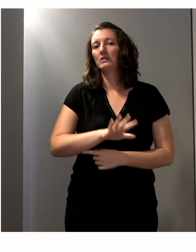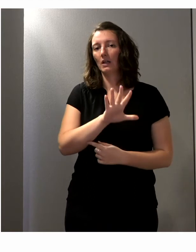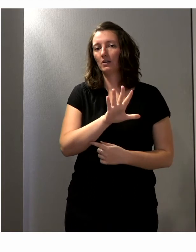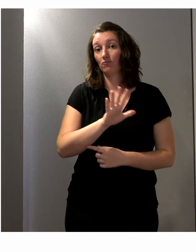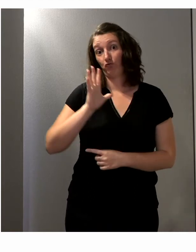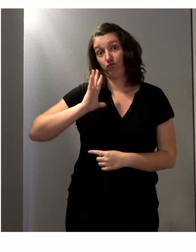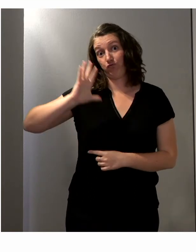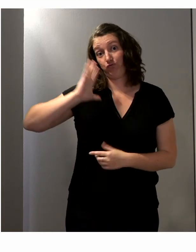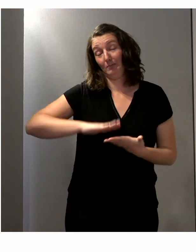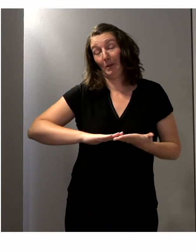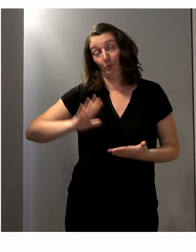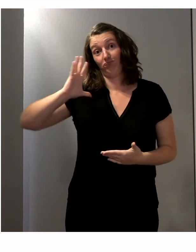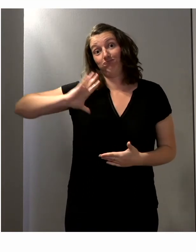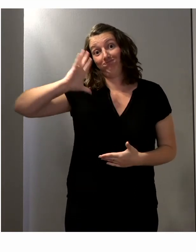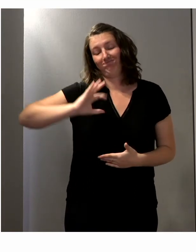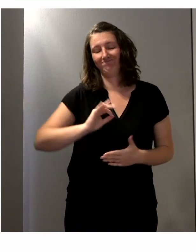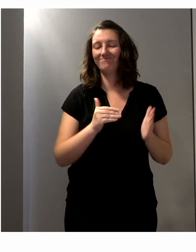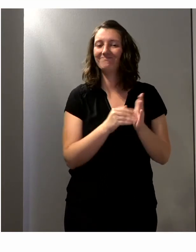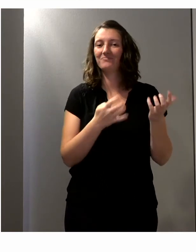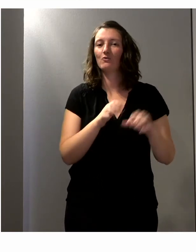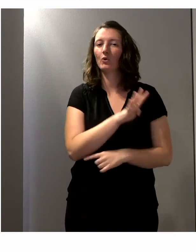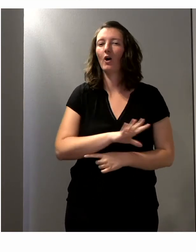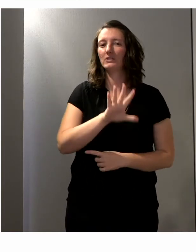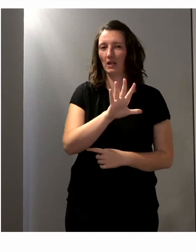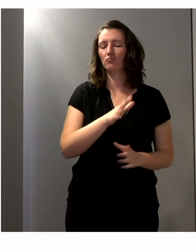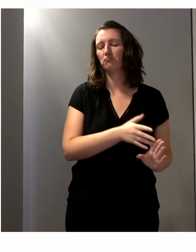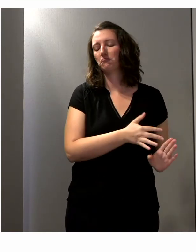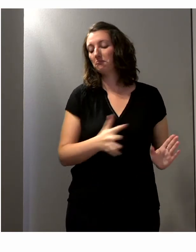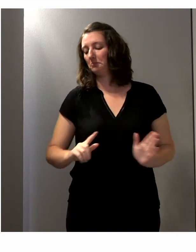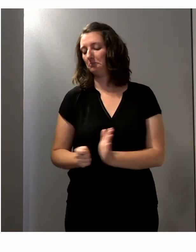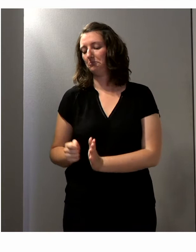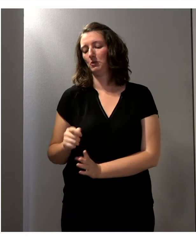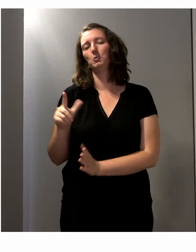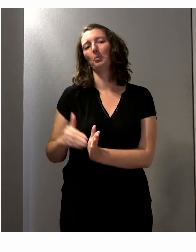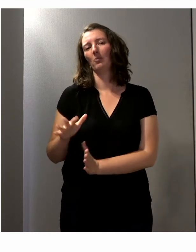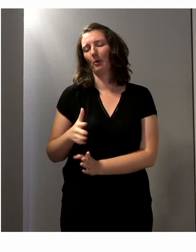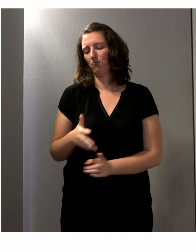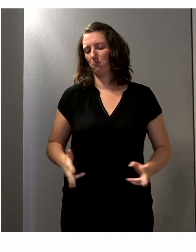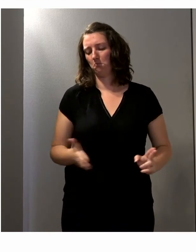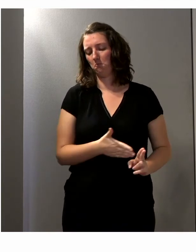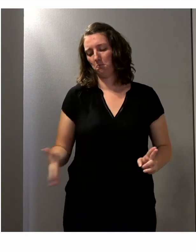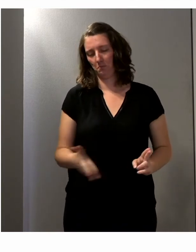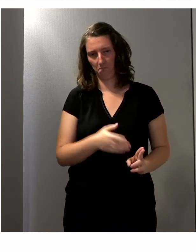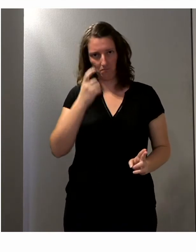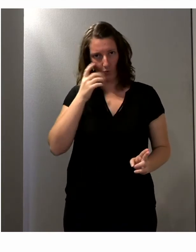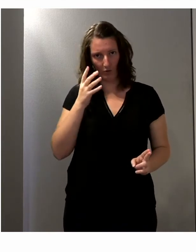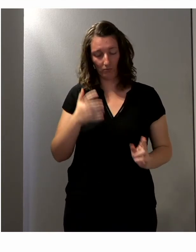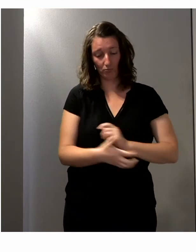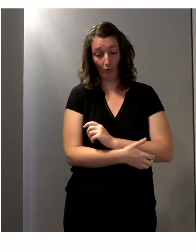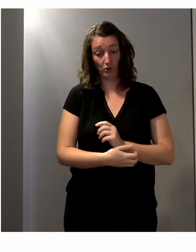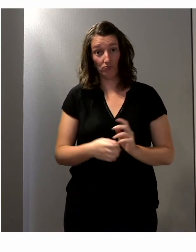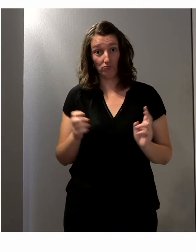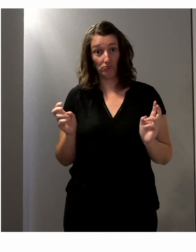1945, je remonte à loin, je suis désolé, entre 1945 et le début des années 2000, la pauvreté en France n'a cessé de reculer.